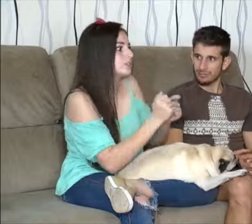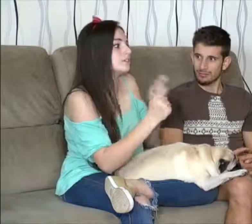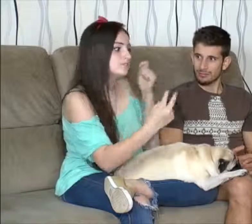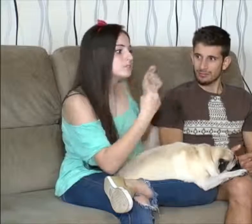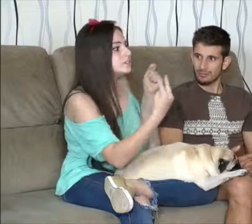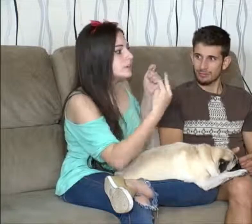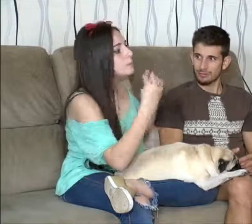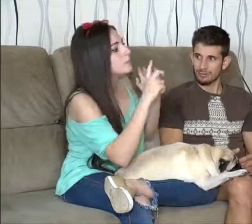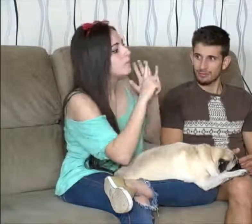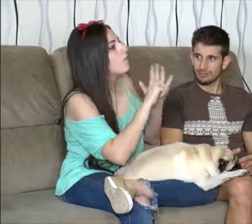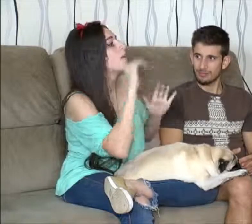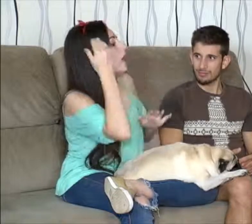Sempre a gente dá a comidinha em troca, né?